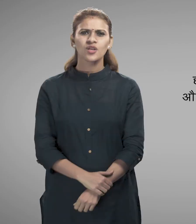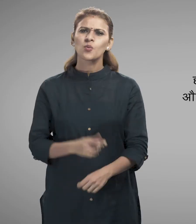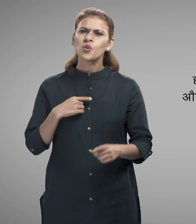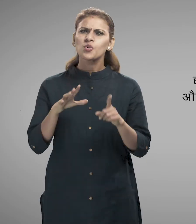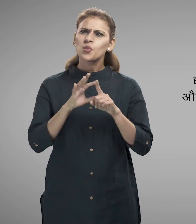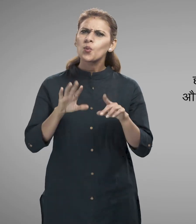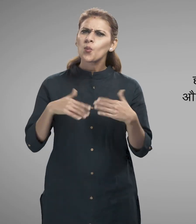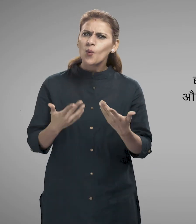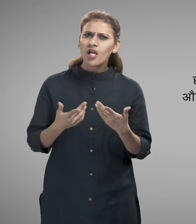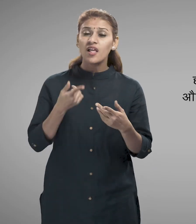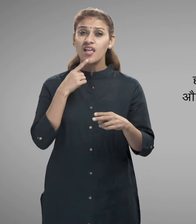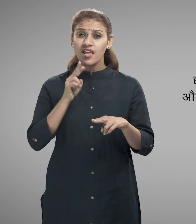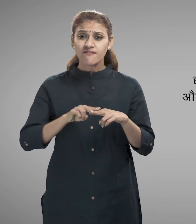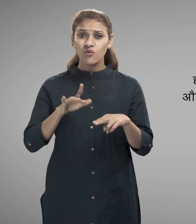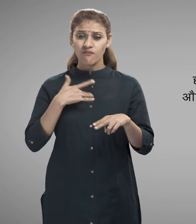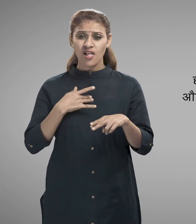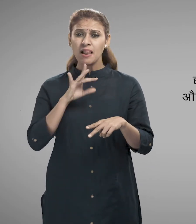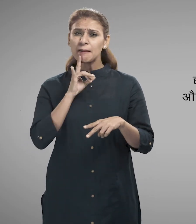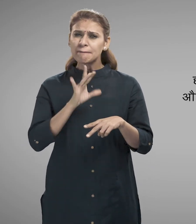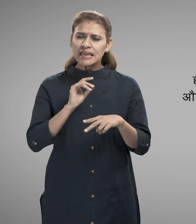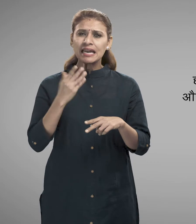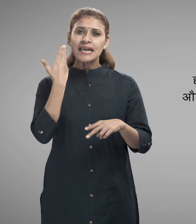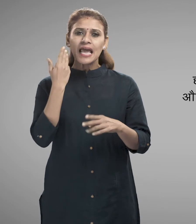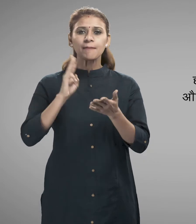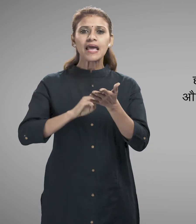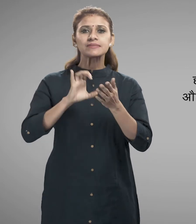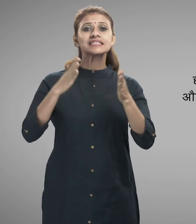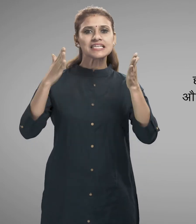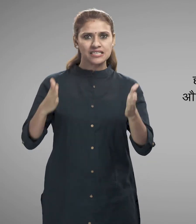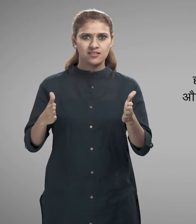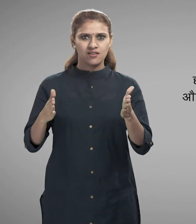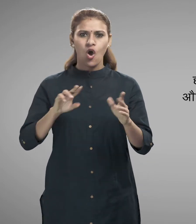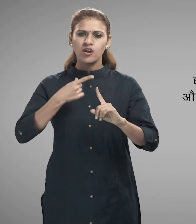हम मासिक धर्म में होने वाले दर्द और ऐंठन से कैसे राहत पा सकते हैं?